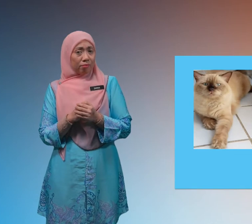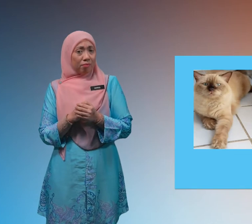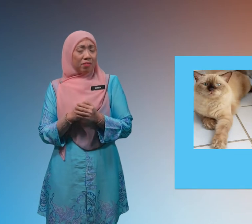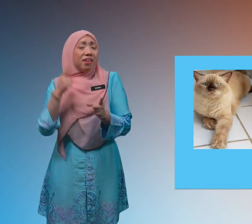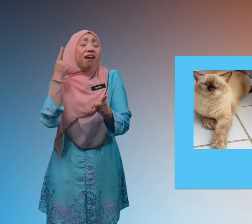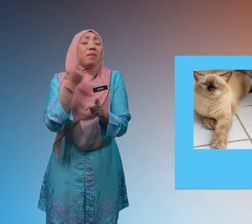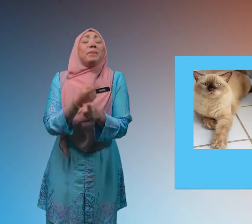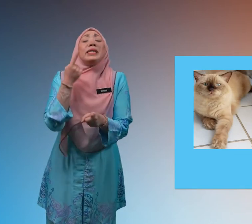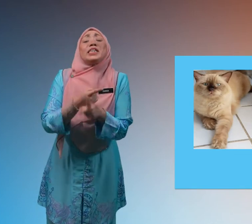Ya,